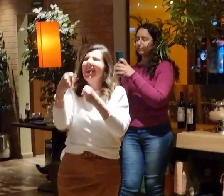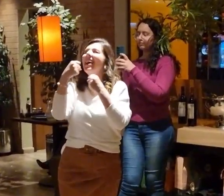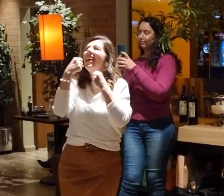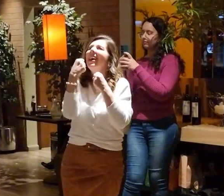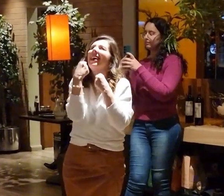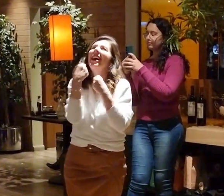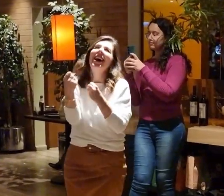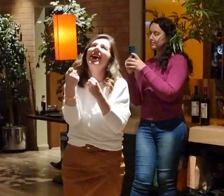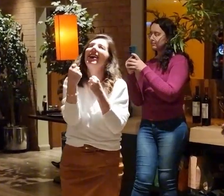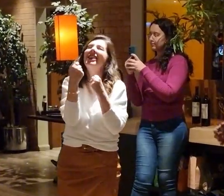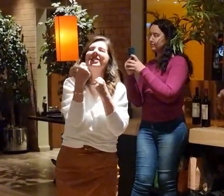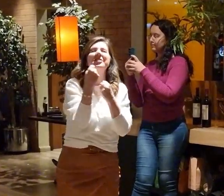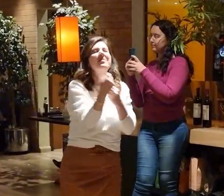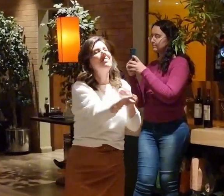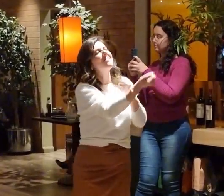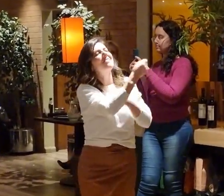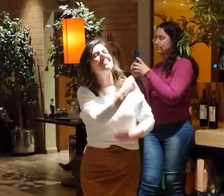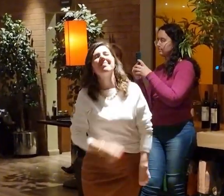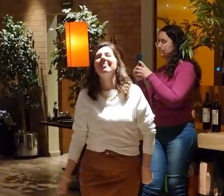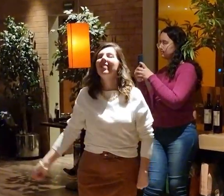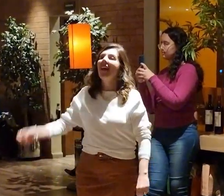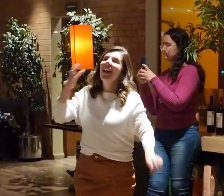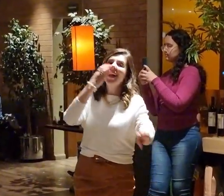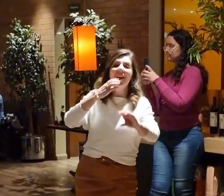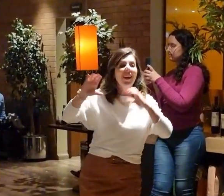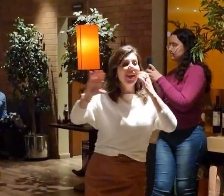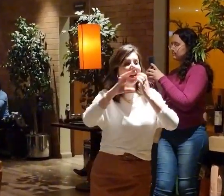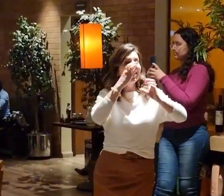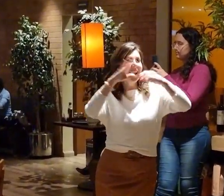mãos desde quando me levanto.